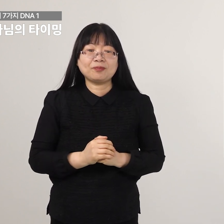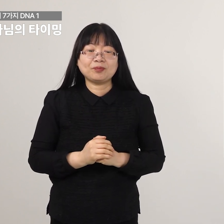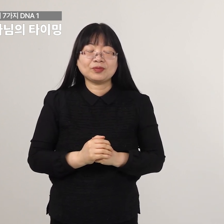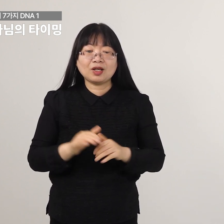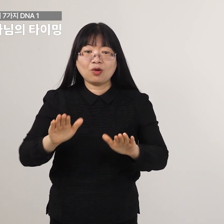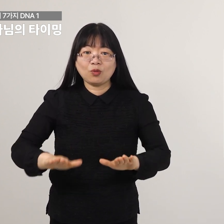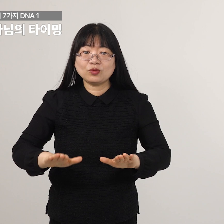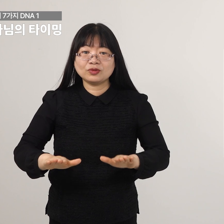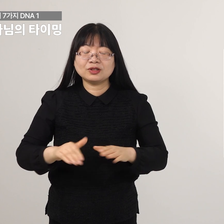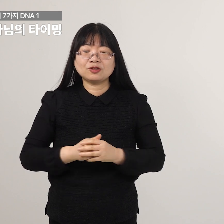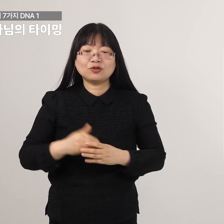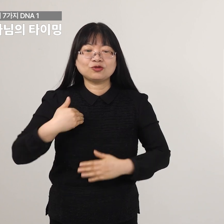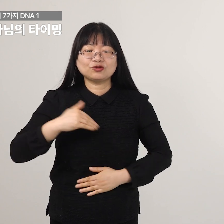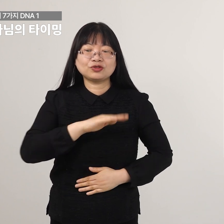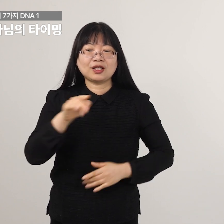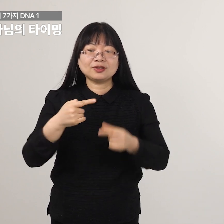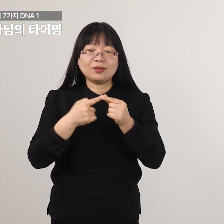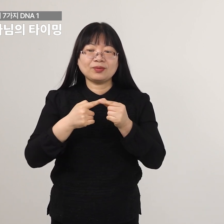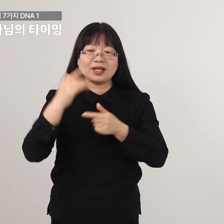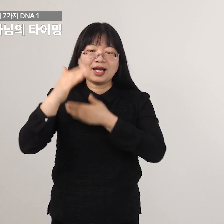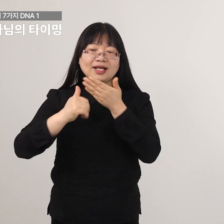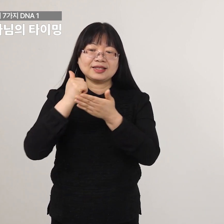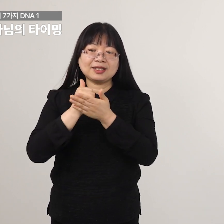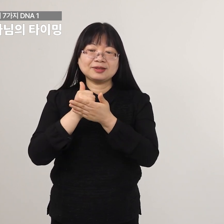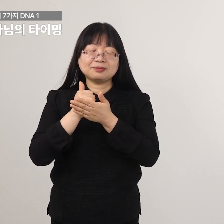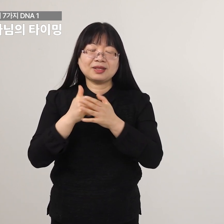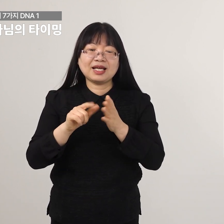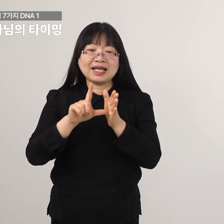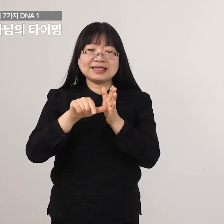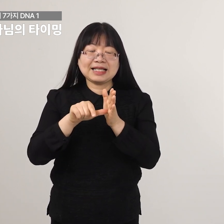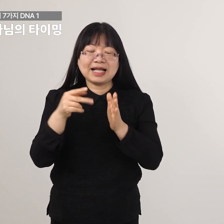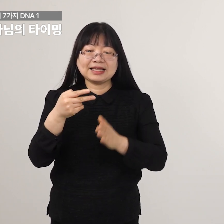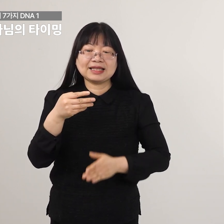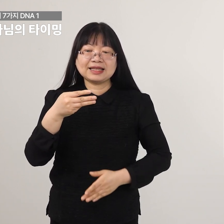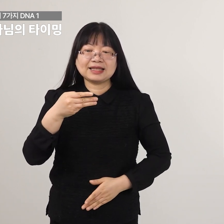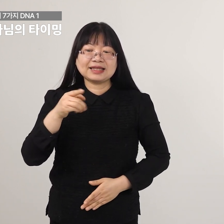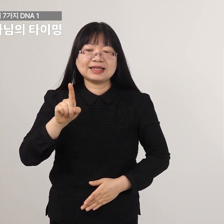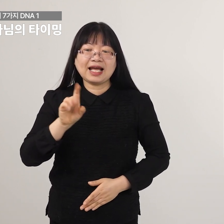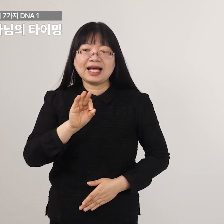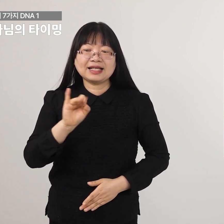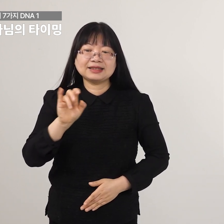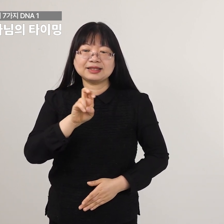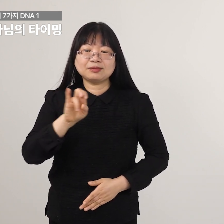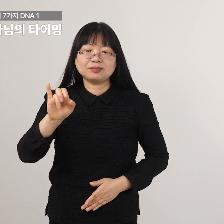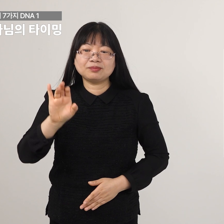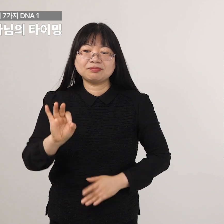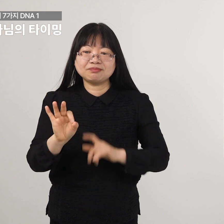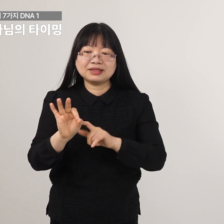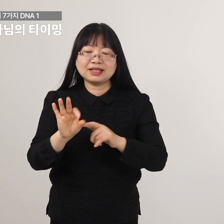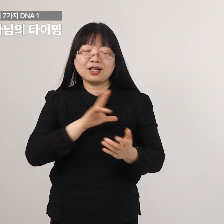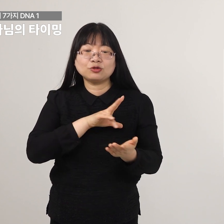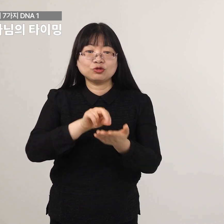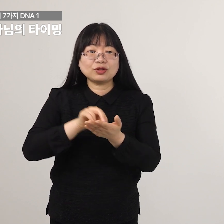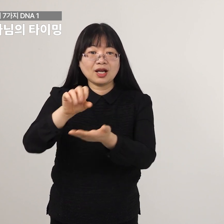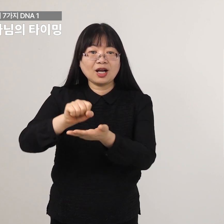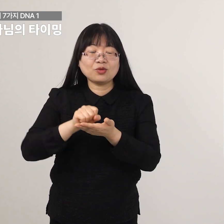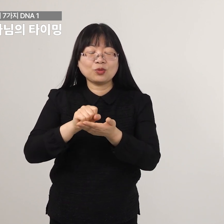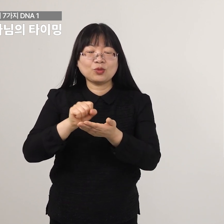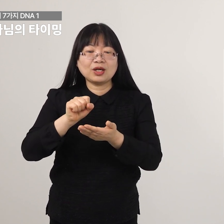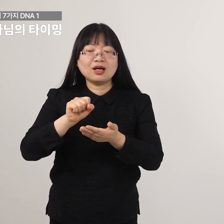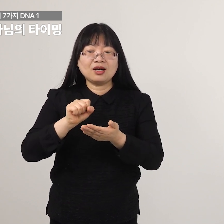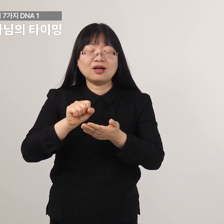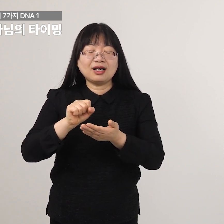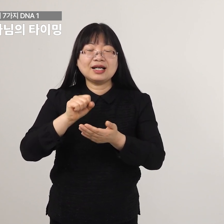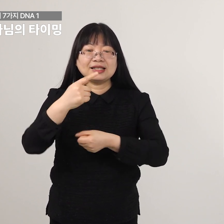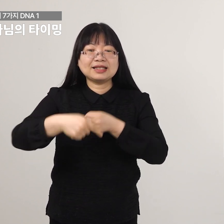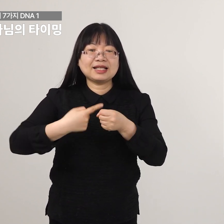이제 오늘 우리가 첫 번째 하나님의 타이밍이라는 이 주제를 가지고 한 해를 시작하는